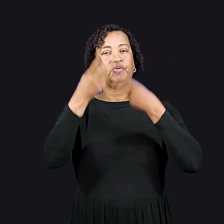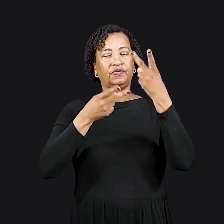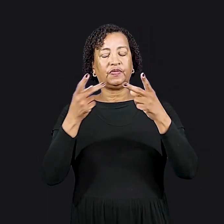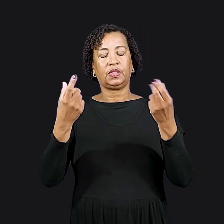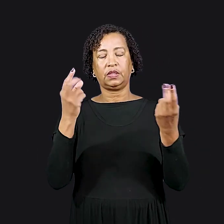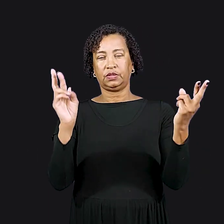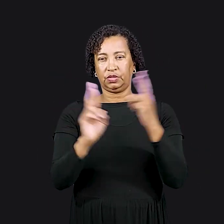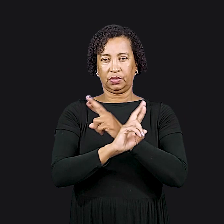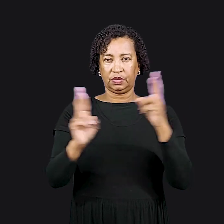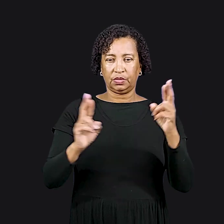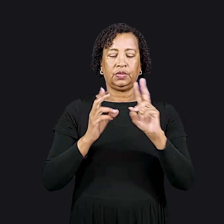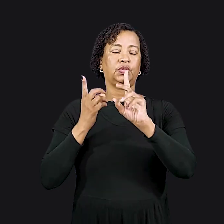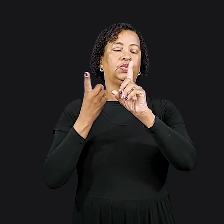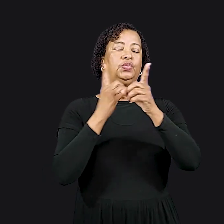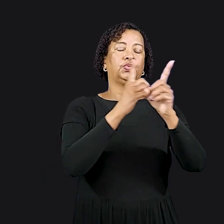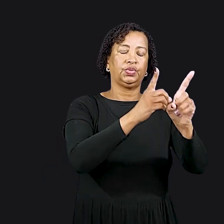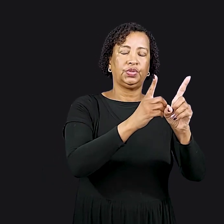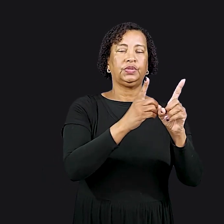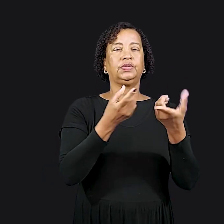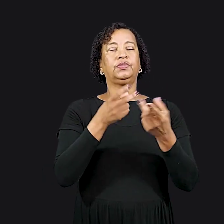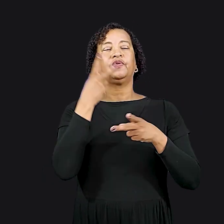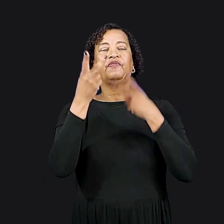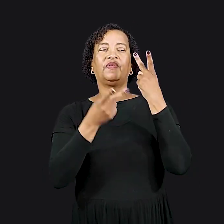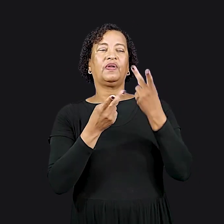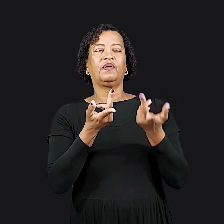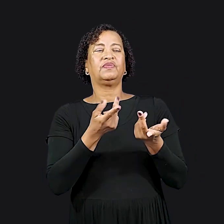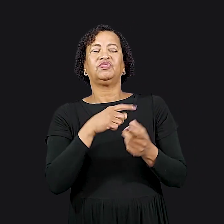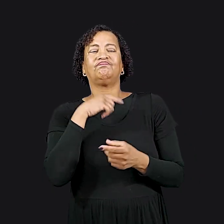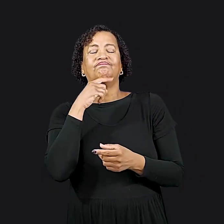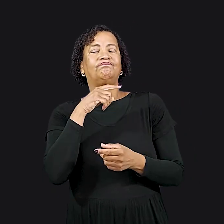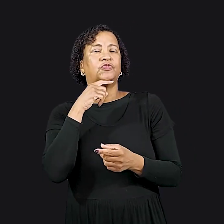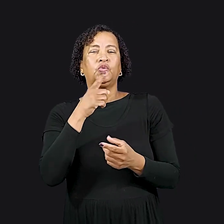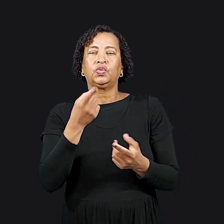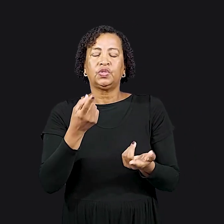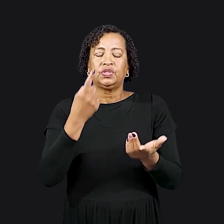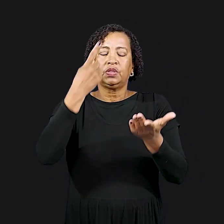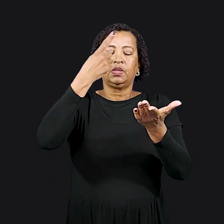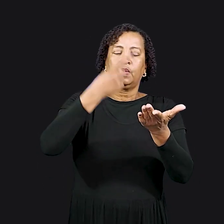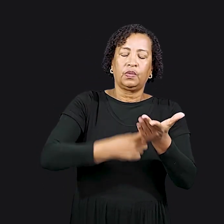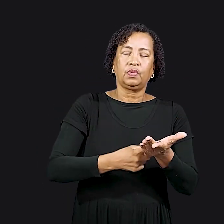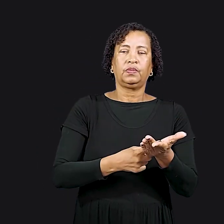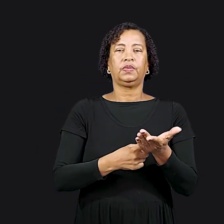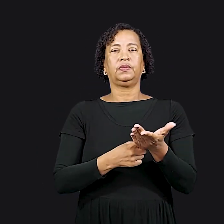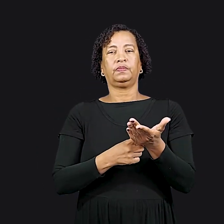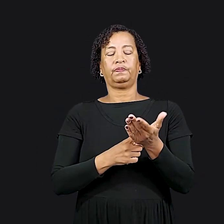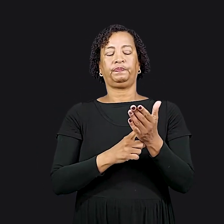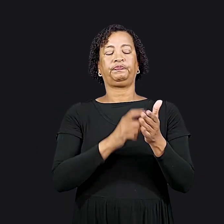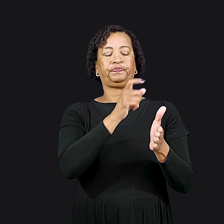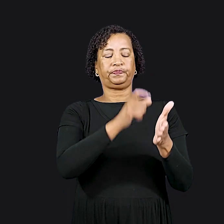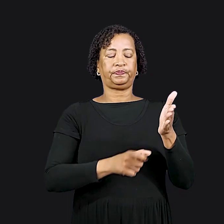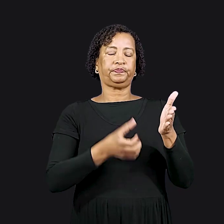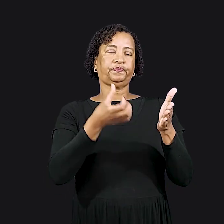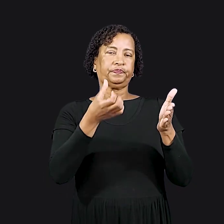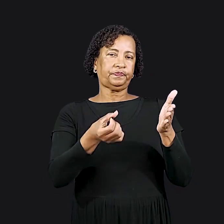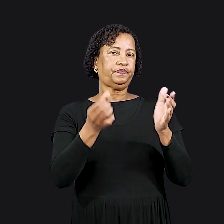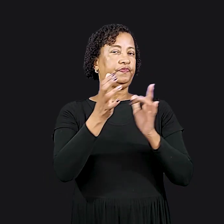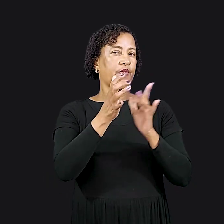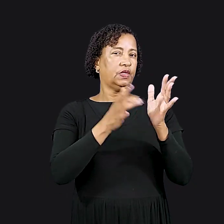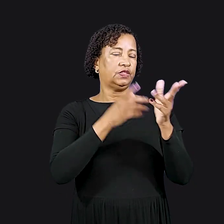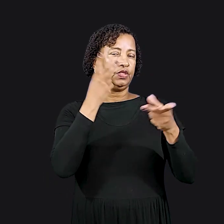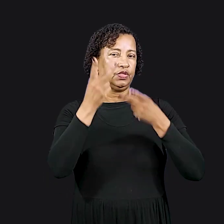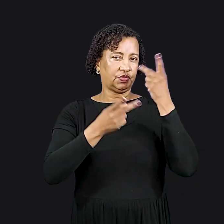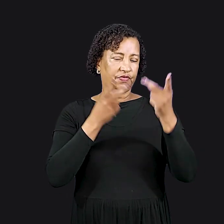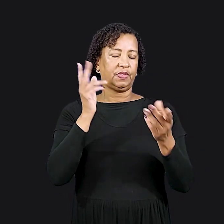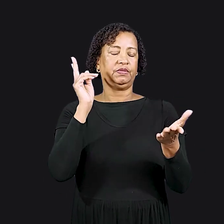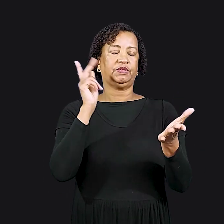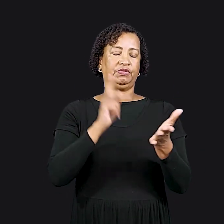sobre relacionamentos, os discípulos provavelmente disseram que não conseguiriam cumprir aquilo. No capítulo 6,